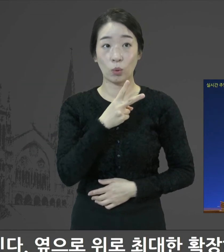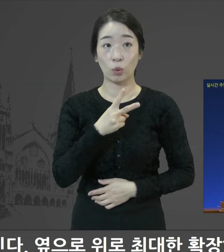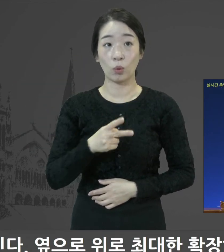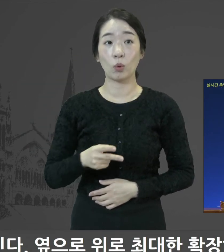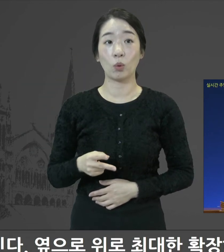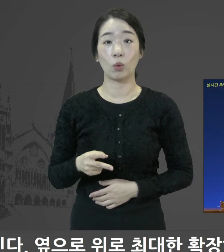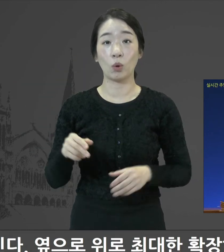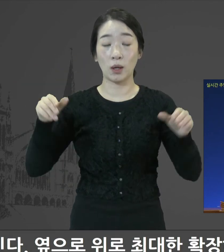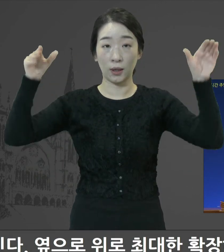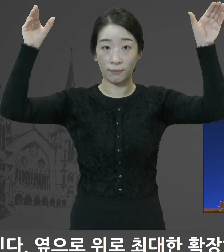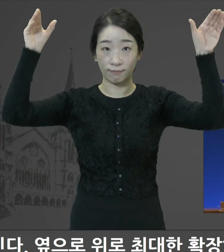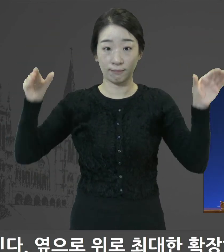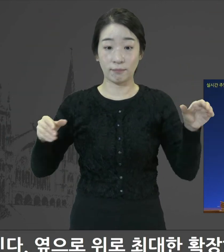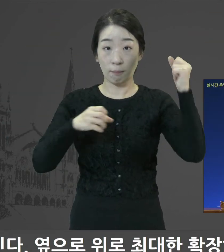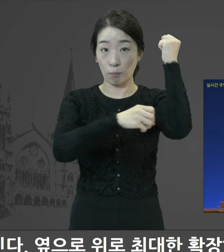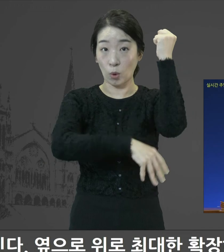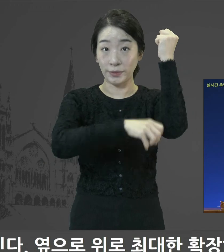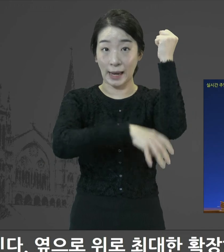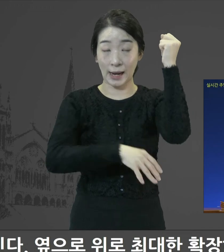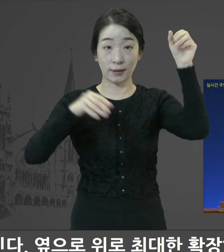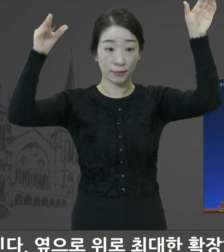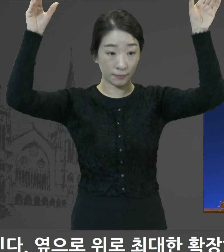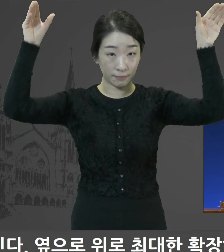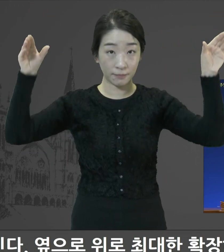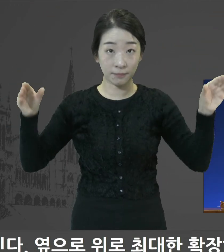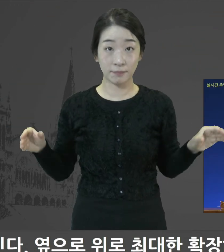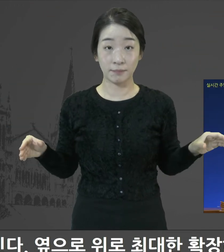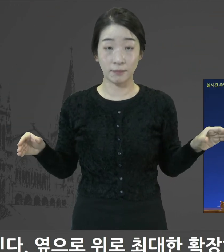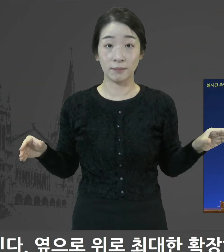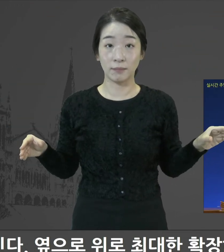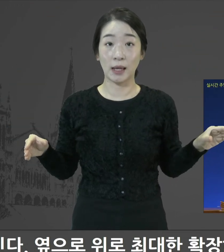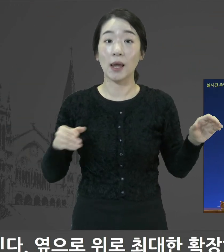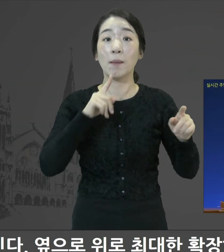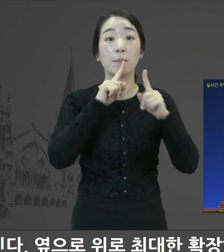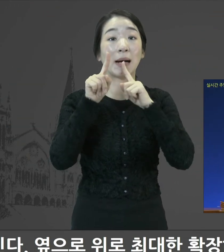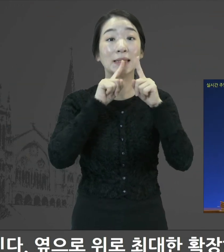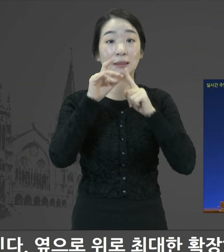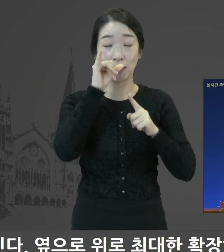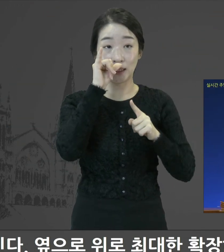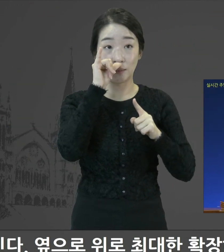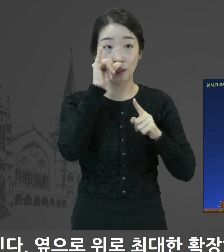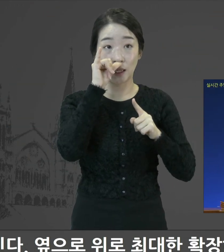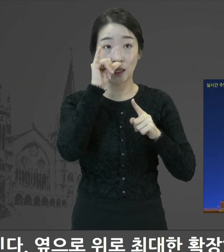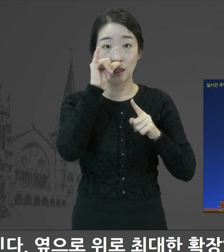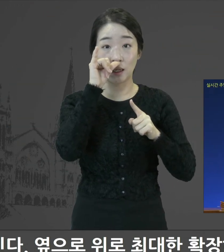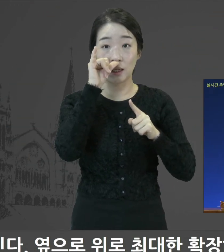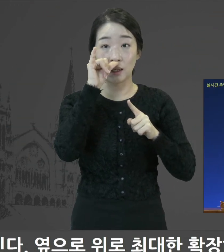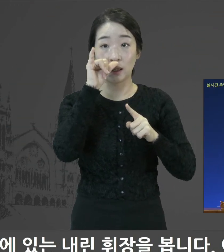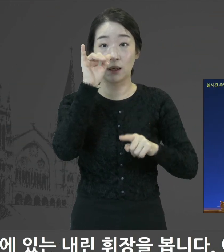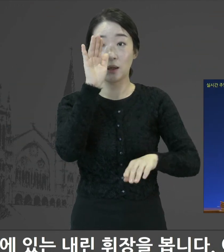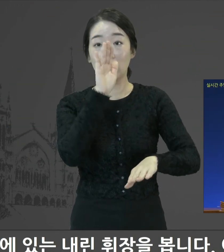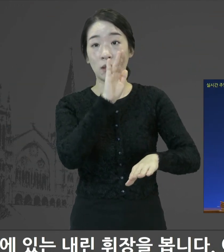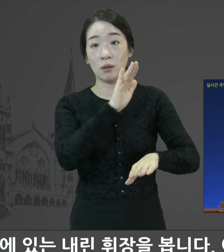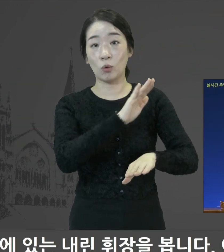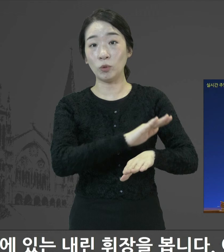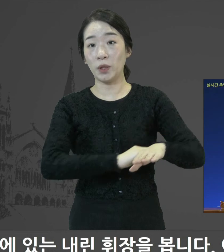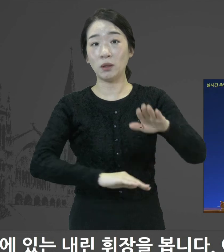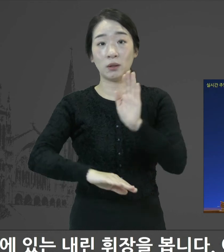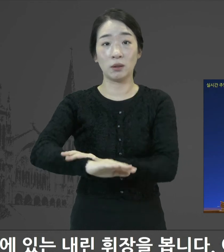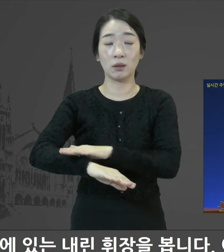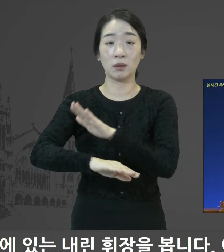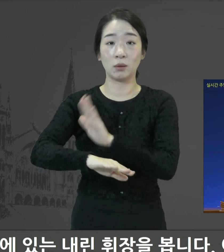내린 이 휘장을 한번 봐주십시오. 저는 잘 안 보이니까 여러분이 크게 읽어주셔야 됩니다. 저는 따라 안 읽습니다. 여러분 한번 여러분 소리로 크게